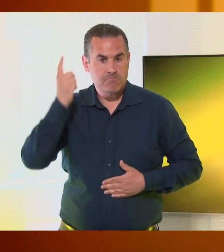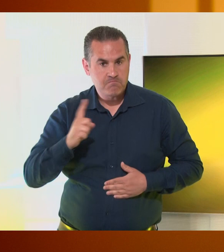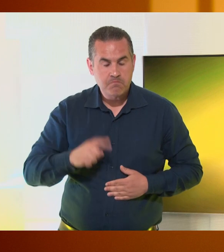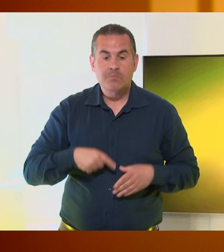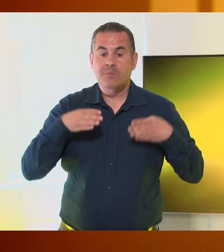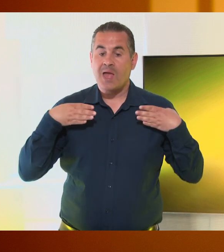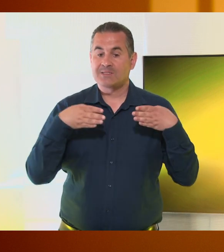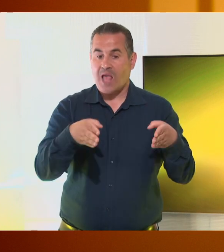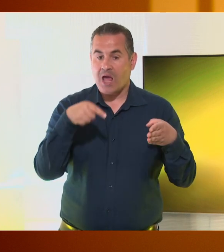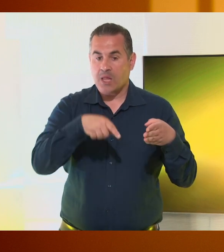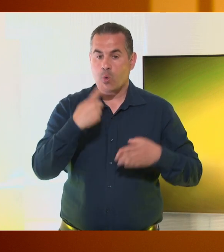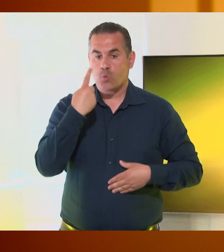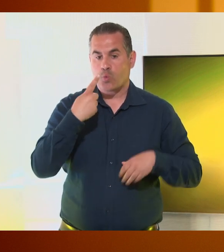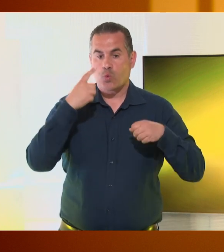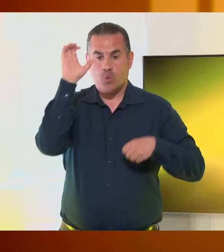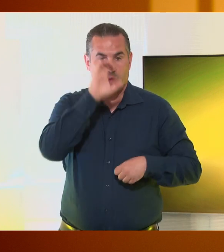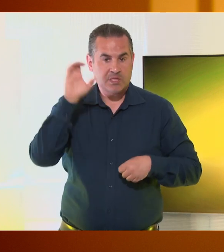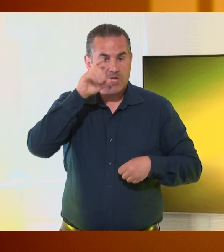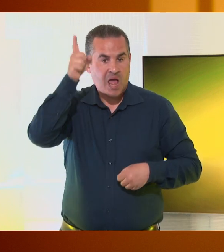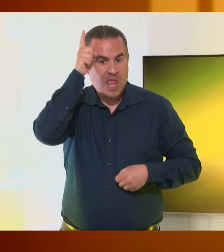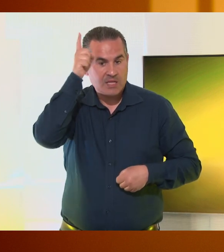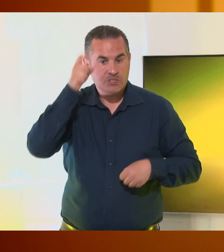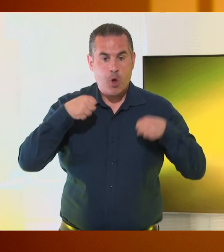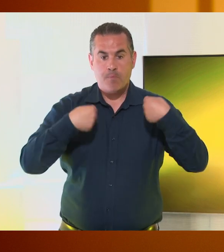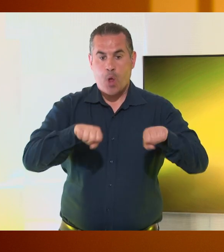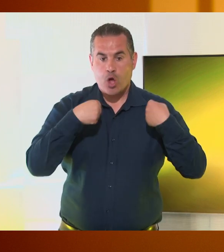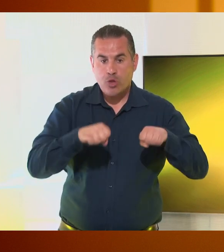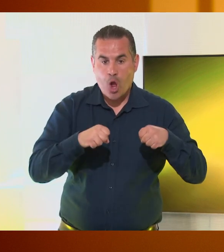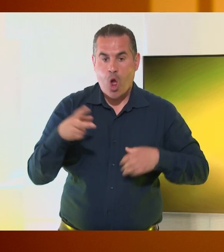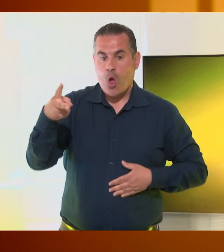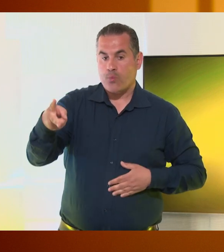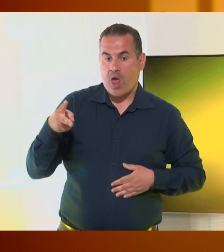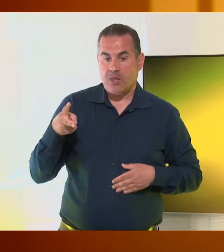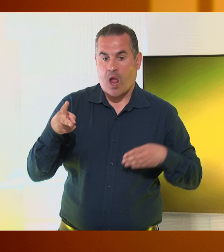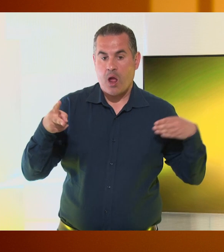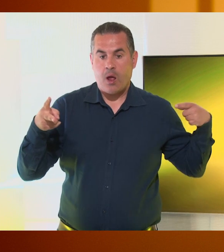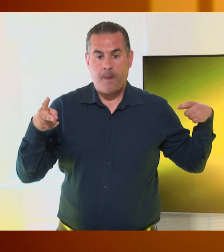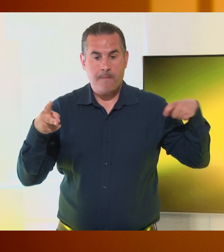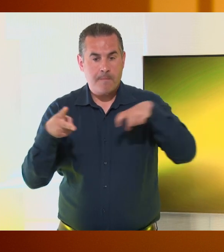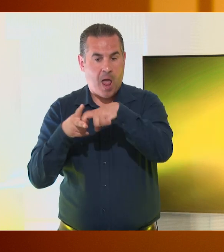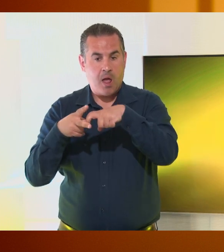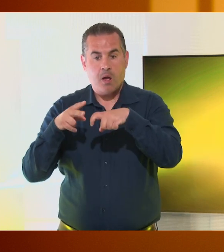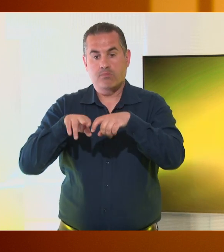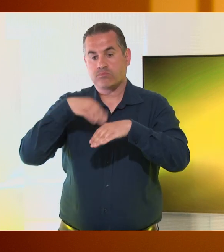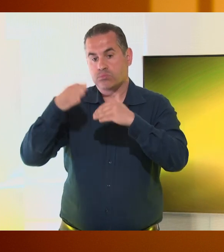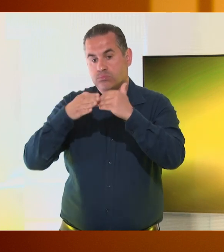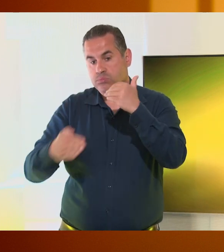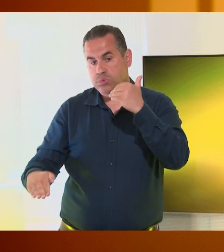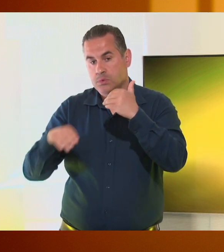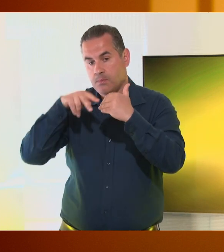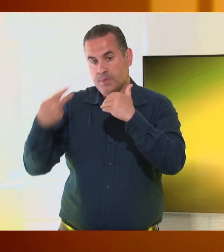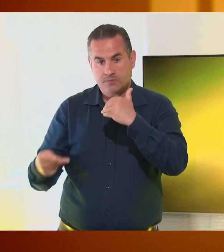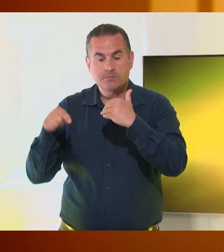in una scarpata. Centauro è stato preso in carico dai sanitari del 118 che, vista la gravità dei traumi subiti, hanno chiesto